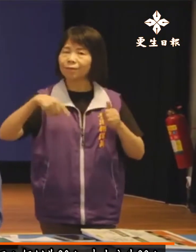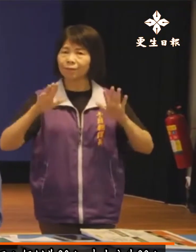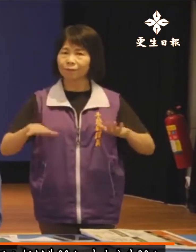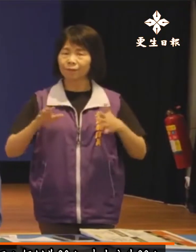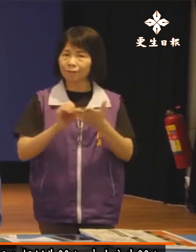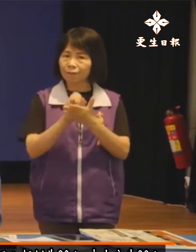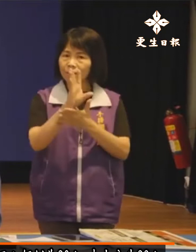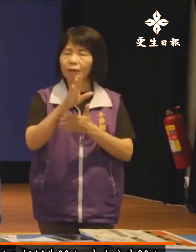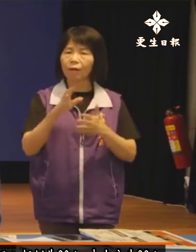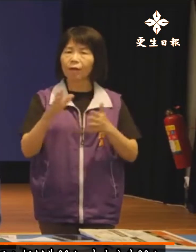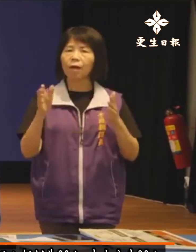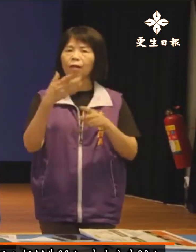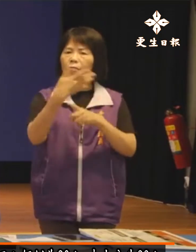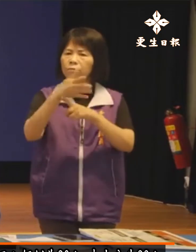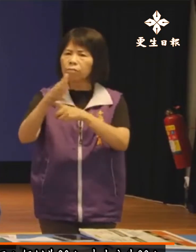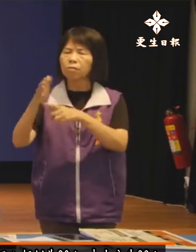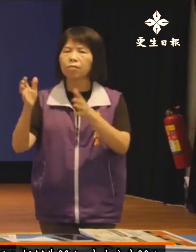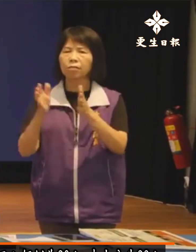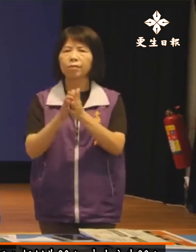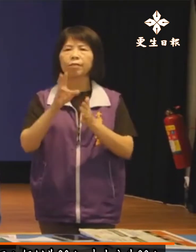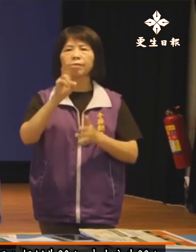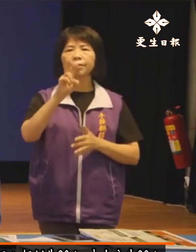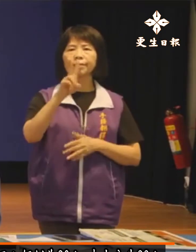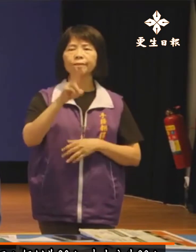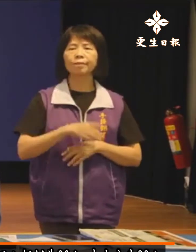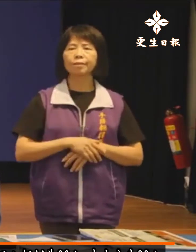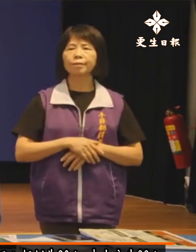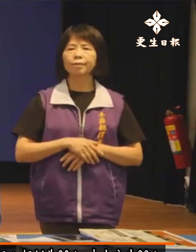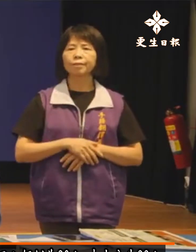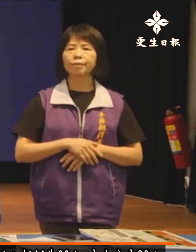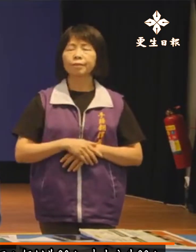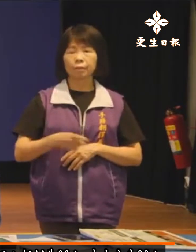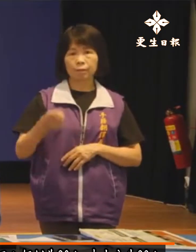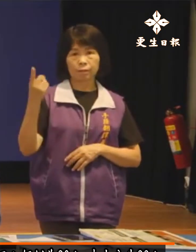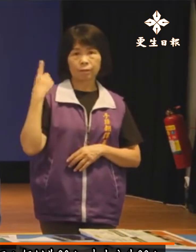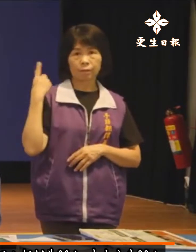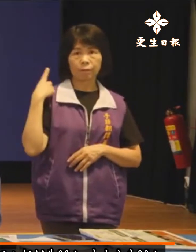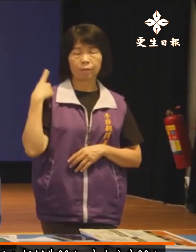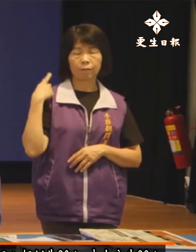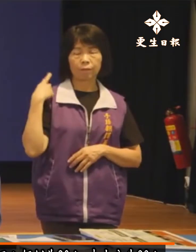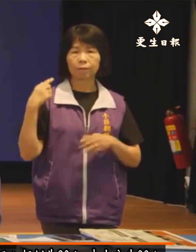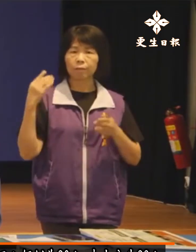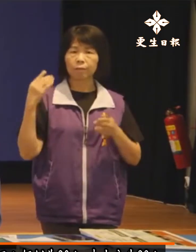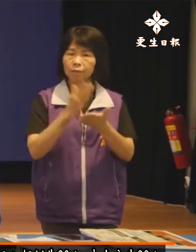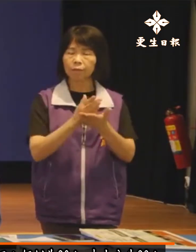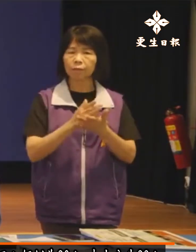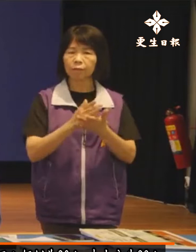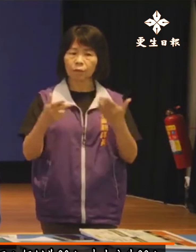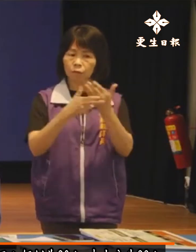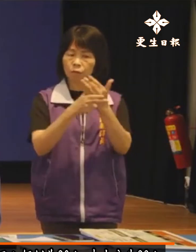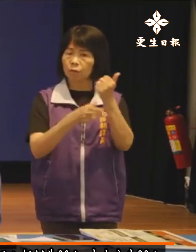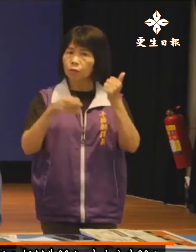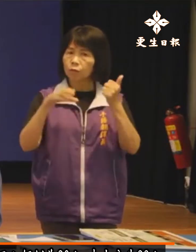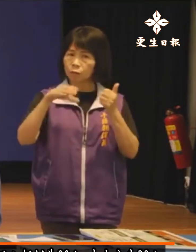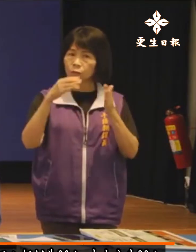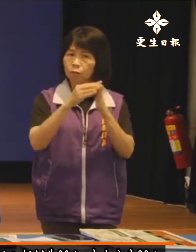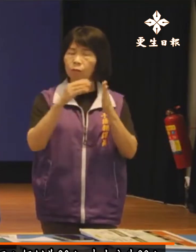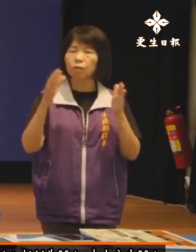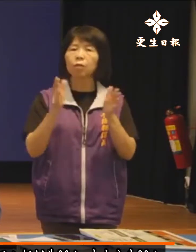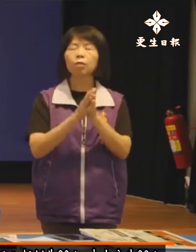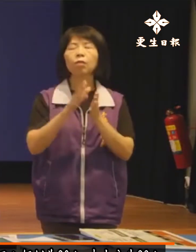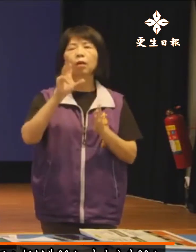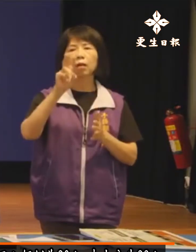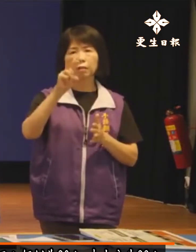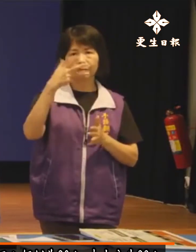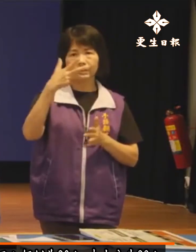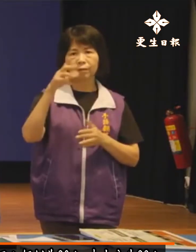央 CDC 哦，它是今天报告有22个死亡个案。那事实上到昨天为止，我们卫生局手上